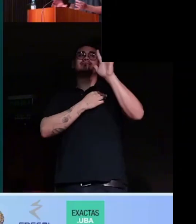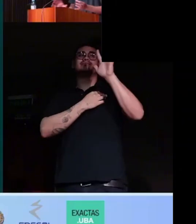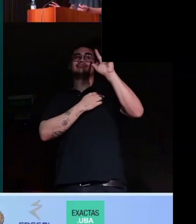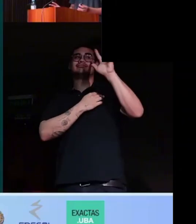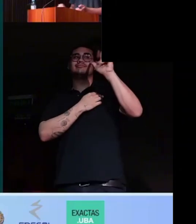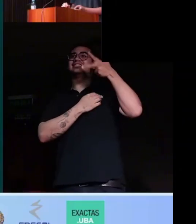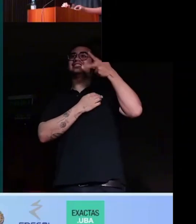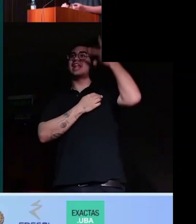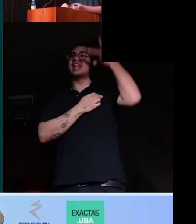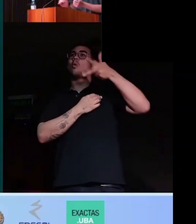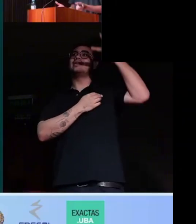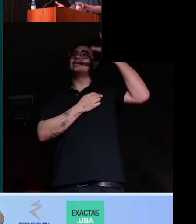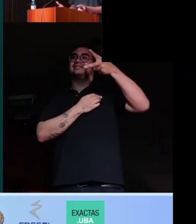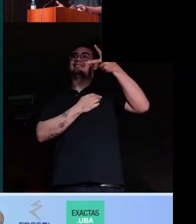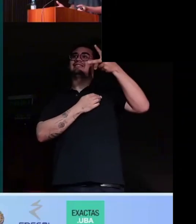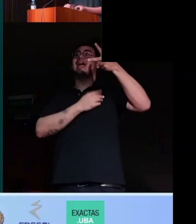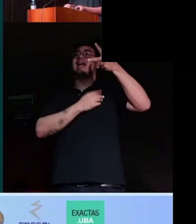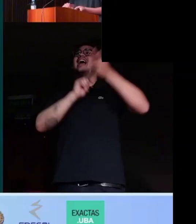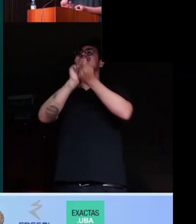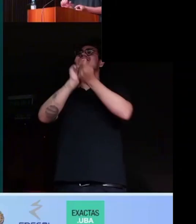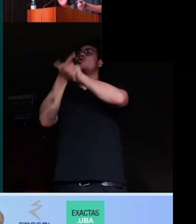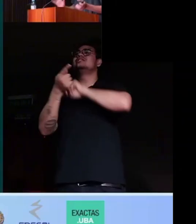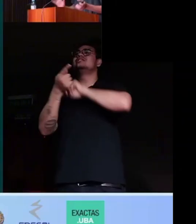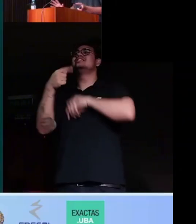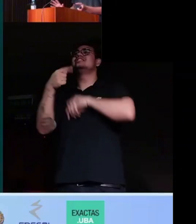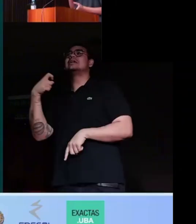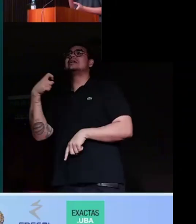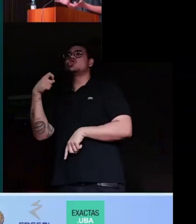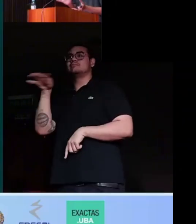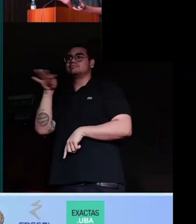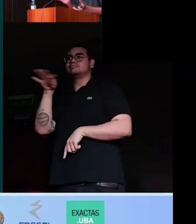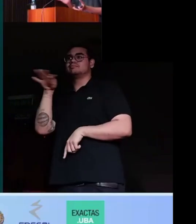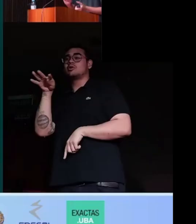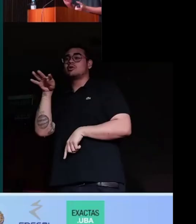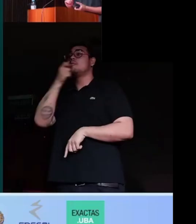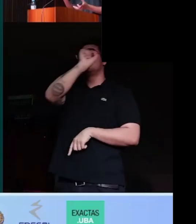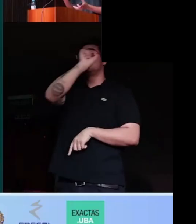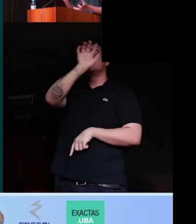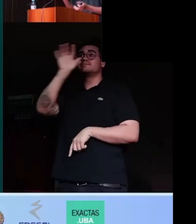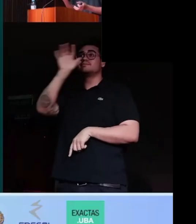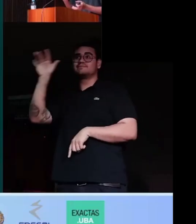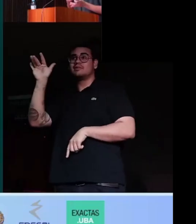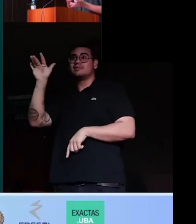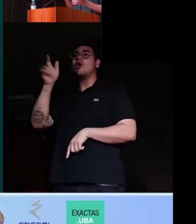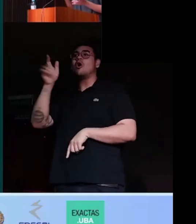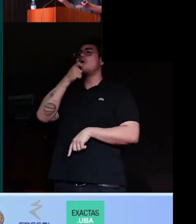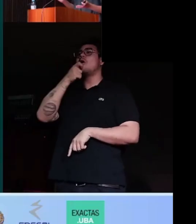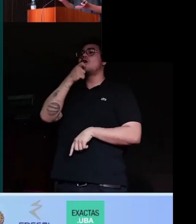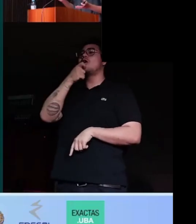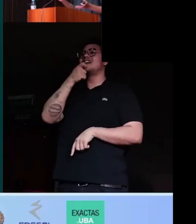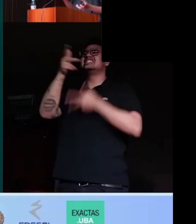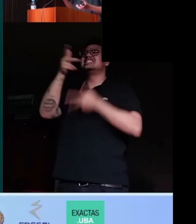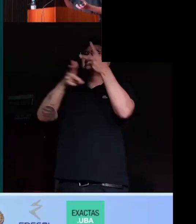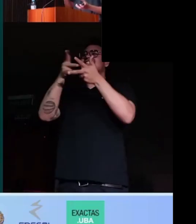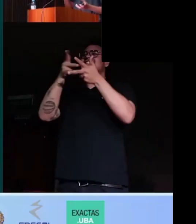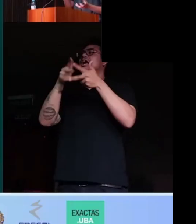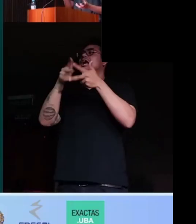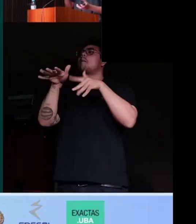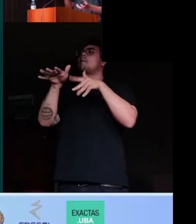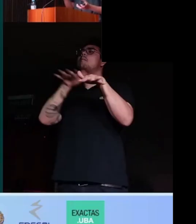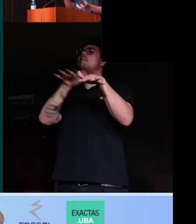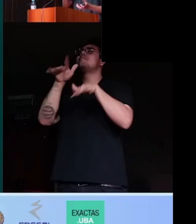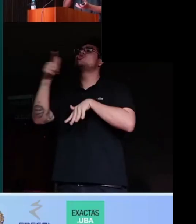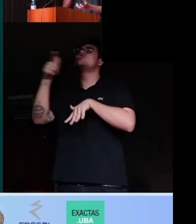básicas, el alfabeto, algunas palabras que son estáticas o que tienen muy poco movimiento, como